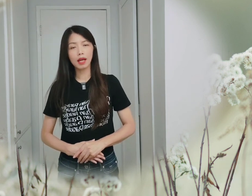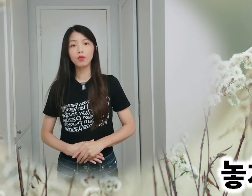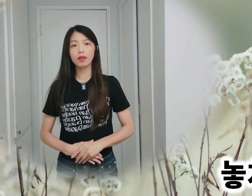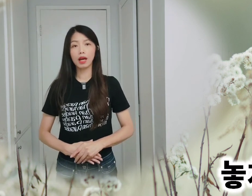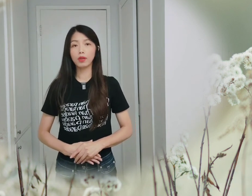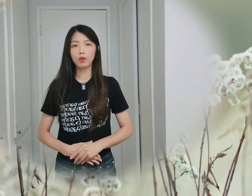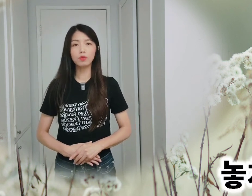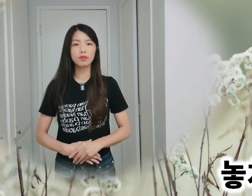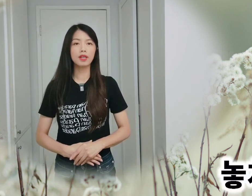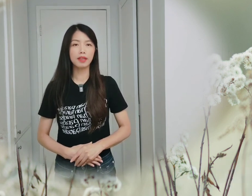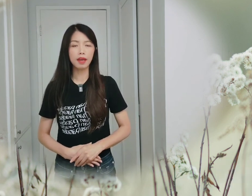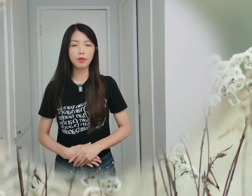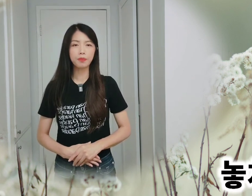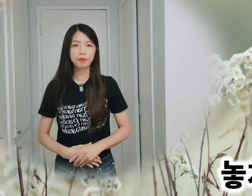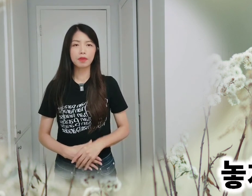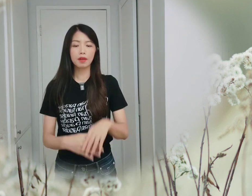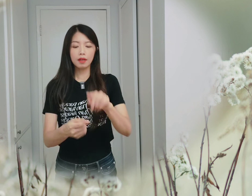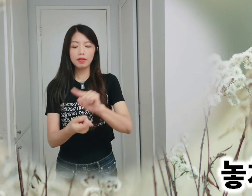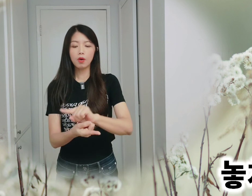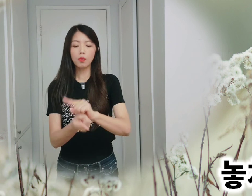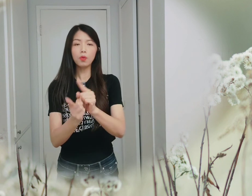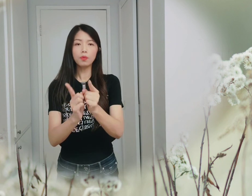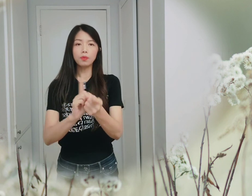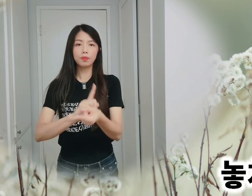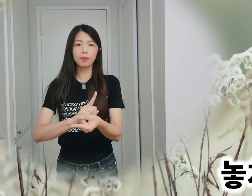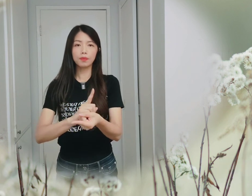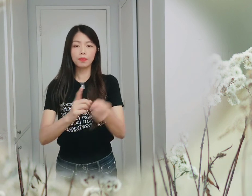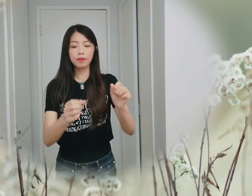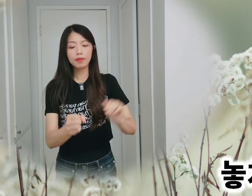배웠던 단어들이 다 나오는 문장인데요. 서로